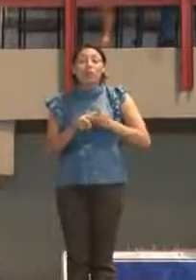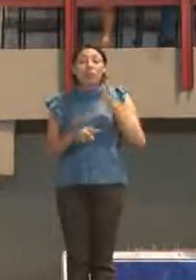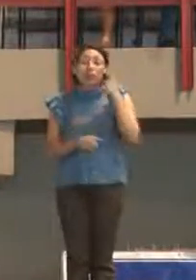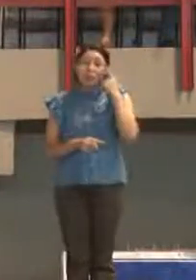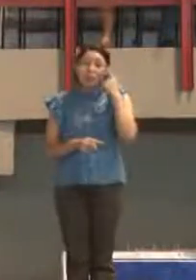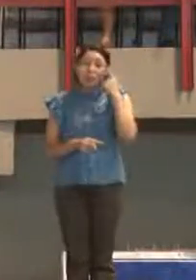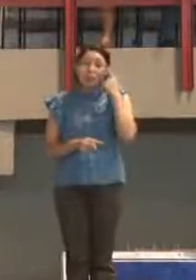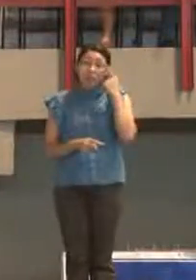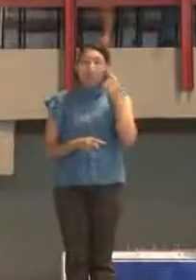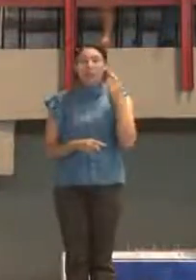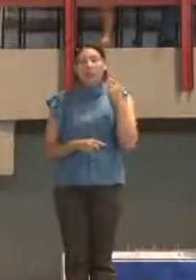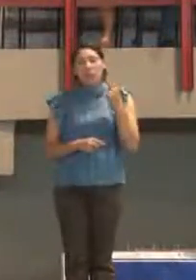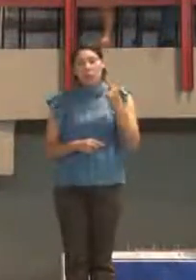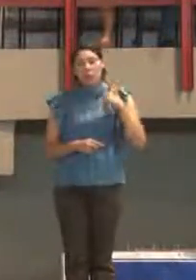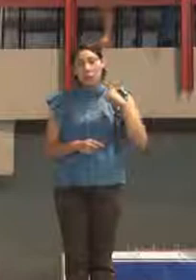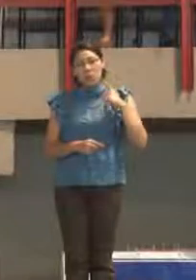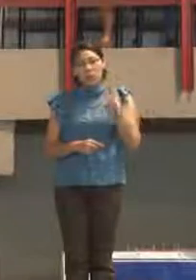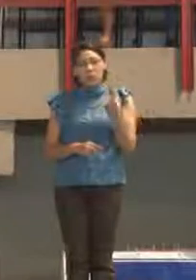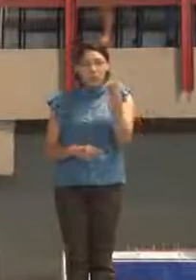uma tonelada tem 1.000,